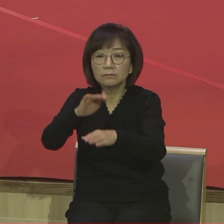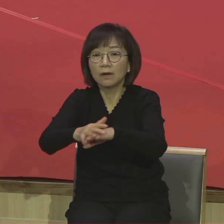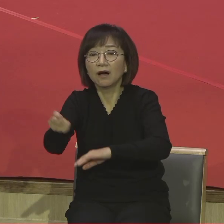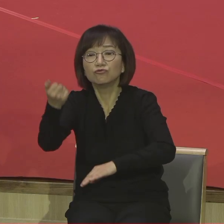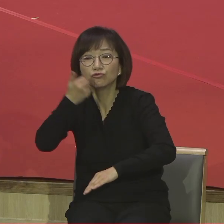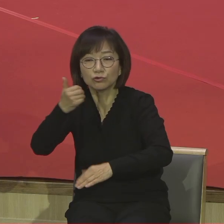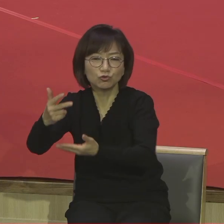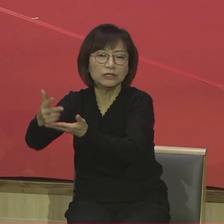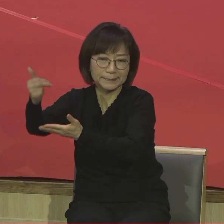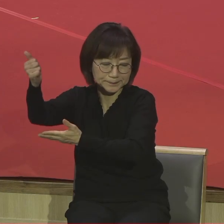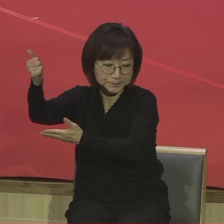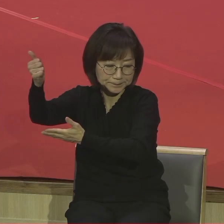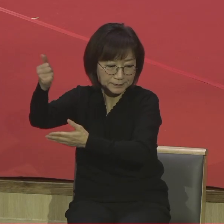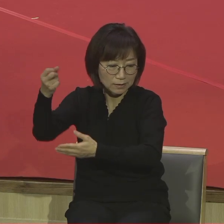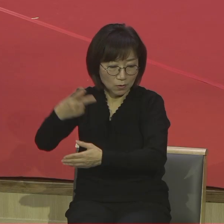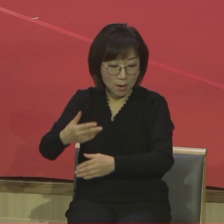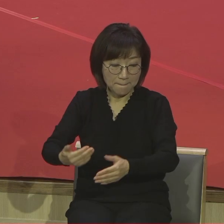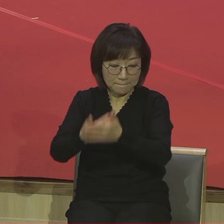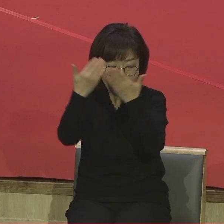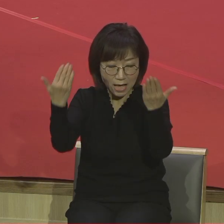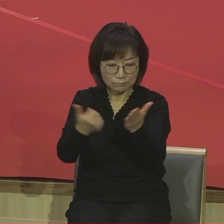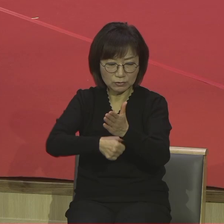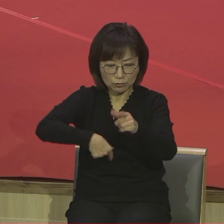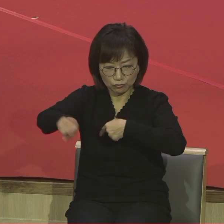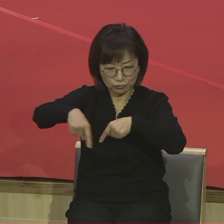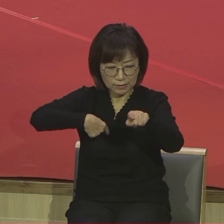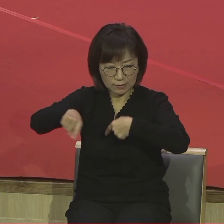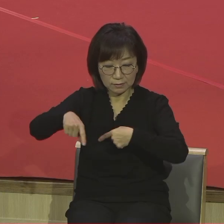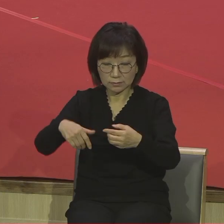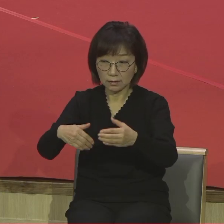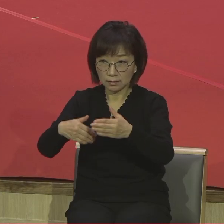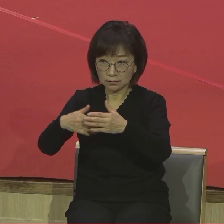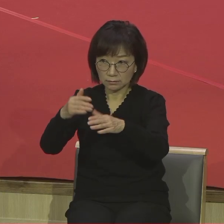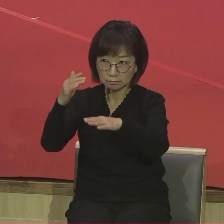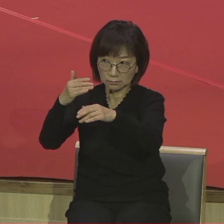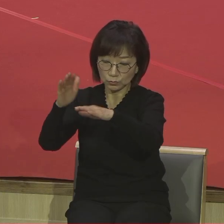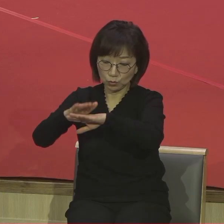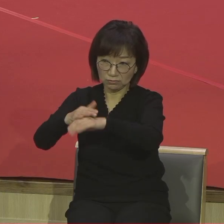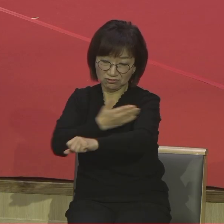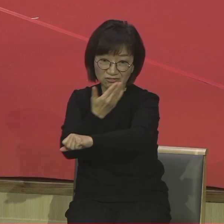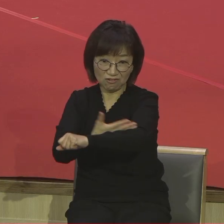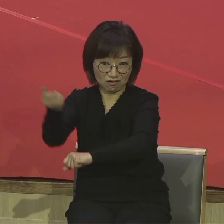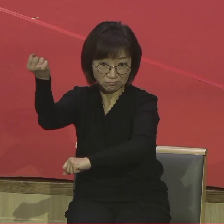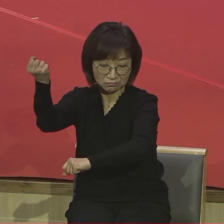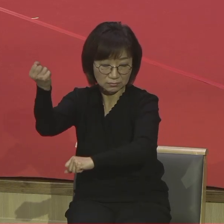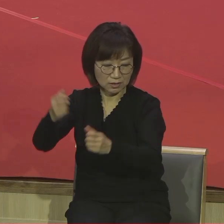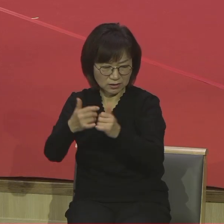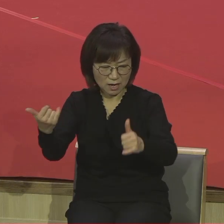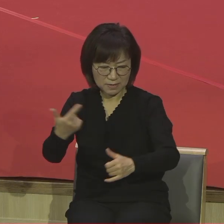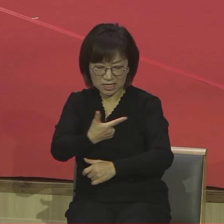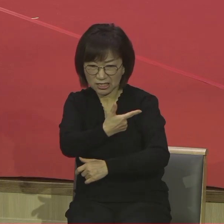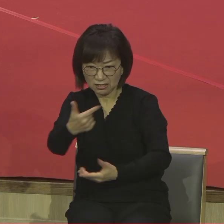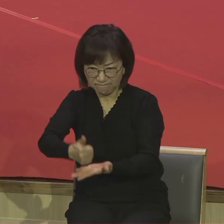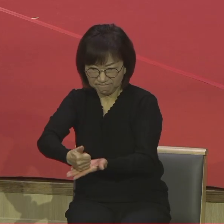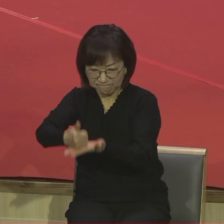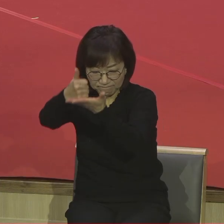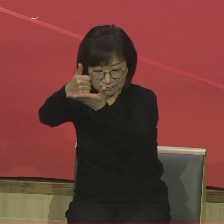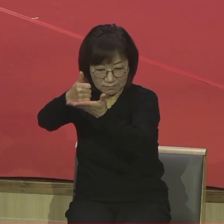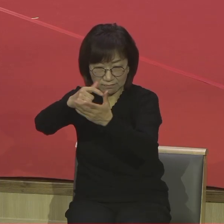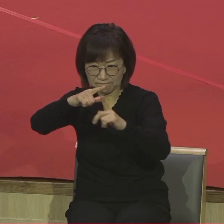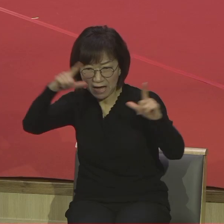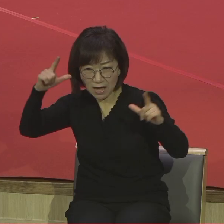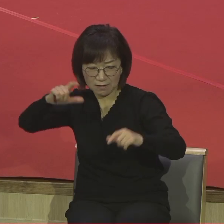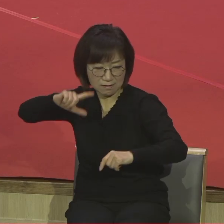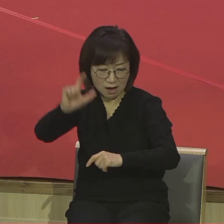주자가 되사 손에 권세와 능력이 있사오니 모든 사람을 크게 하심과 강하게 하심이 주의 손에